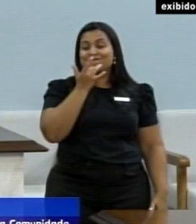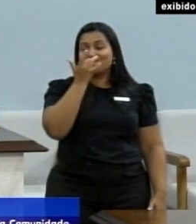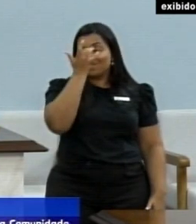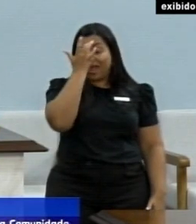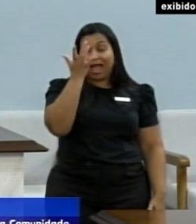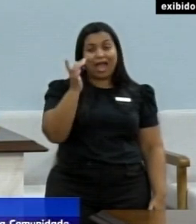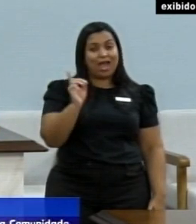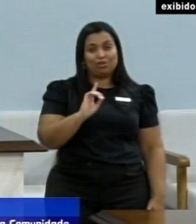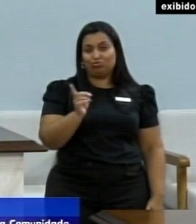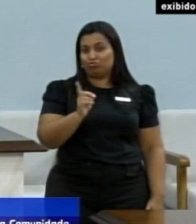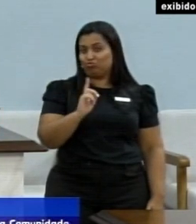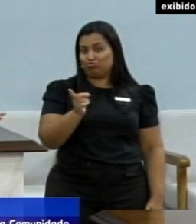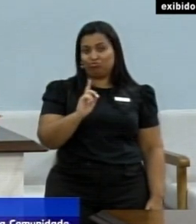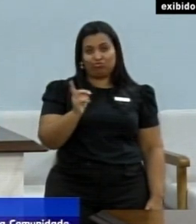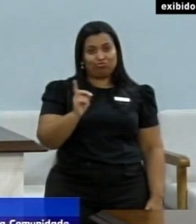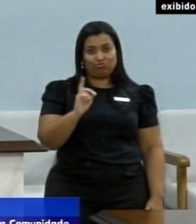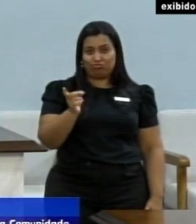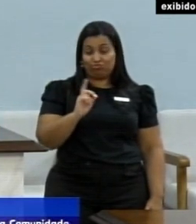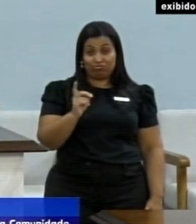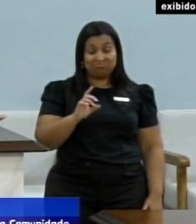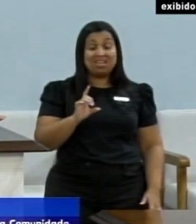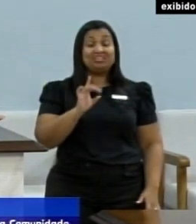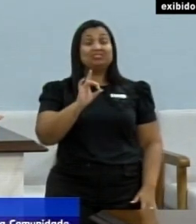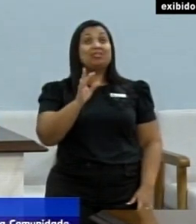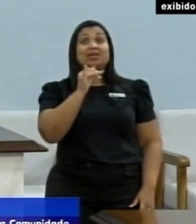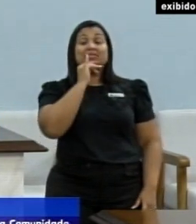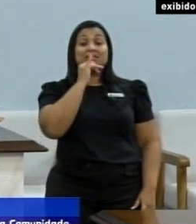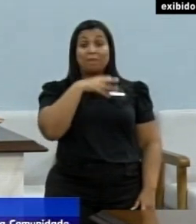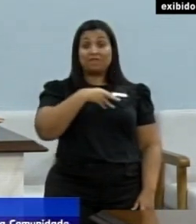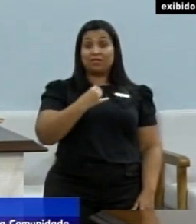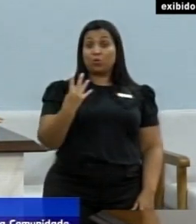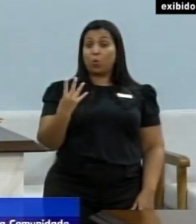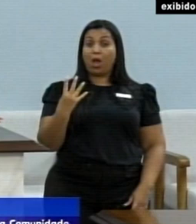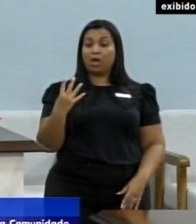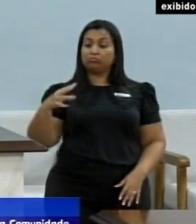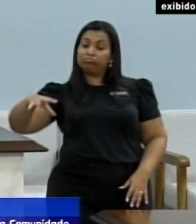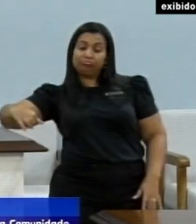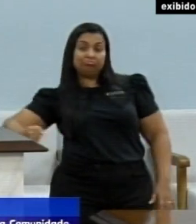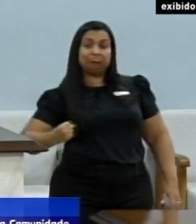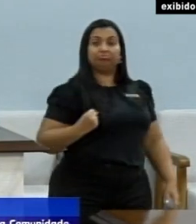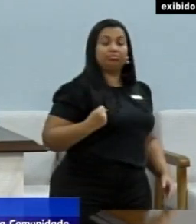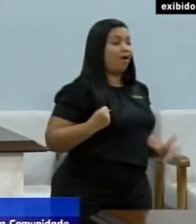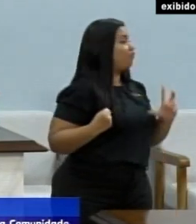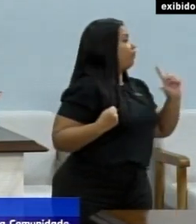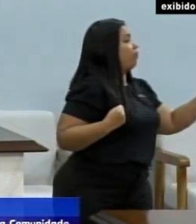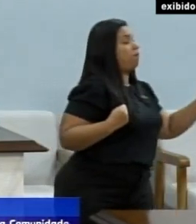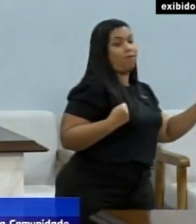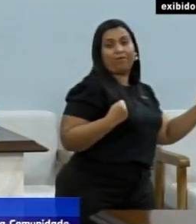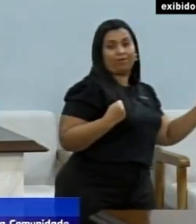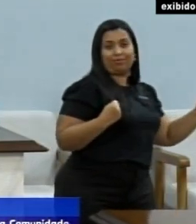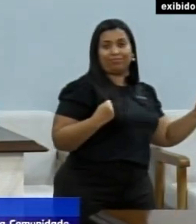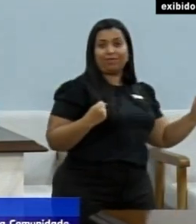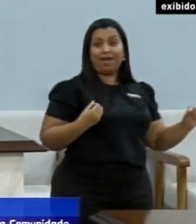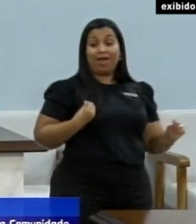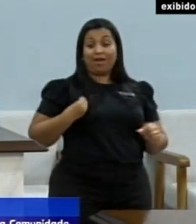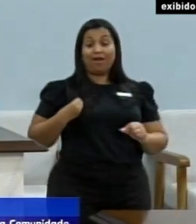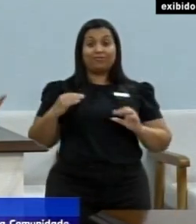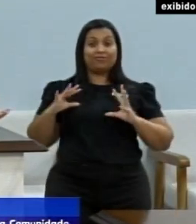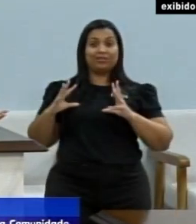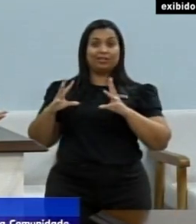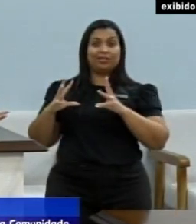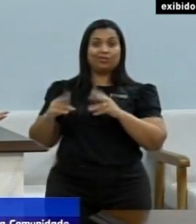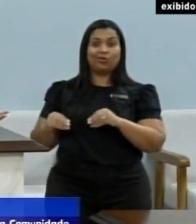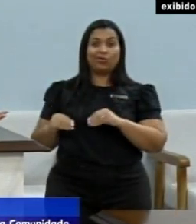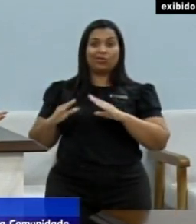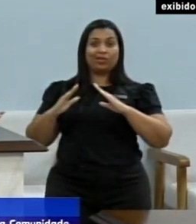relação violenta. Não é simplesmente você pegar 4 filhos e ir embora. Não é simplesmente você largar uma vida toda e sair